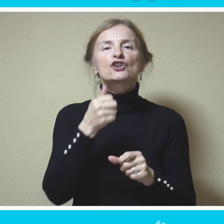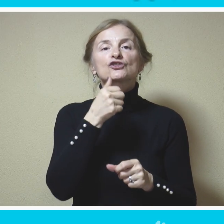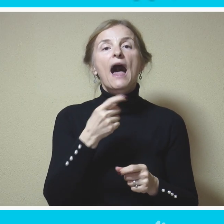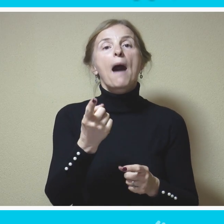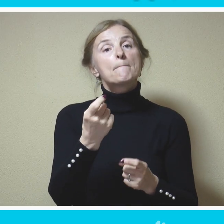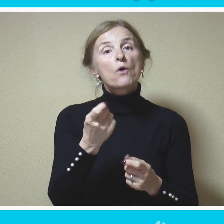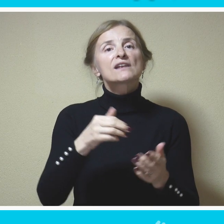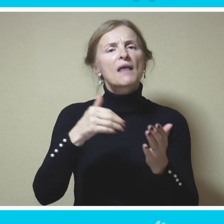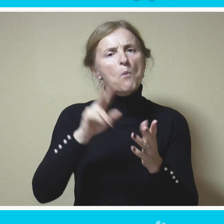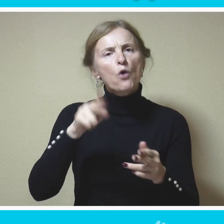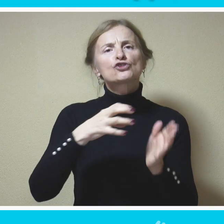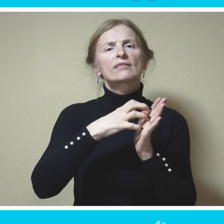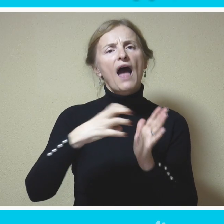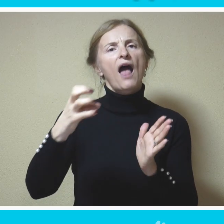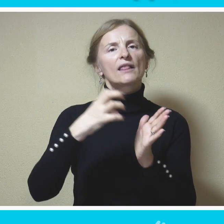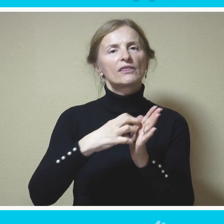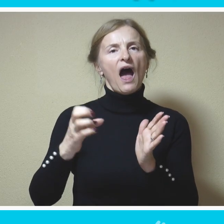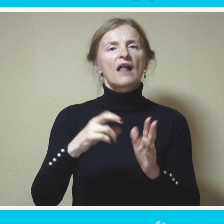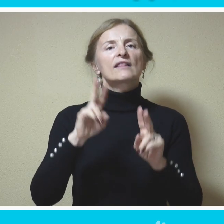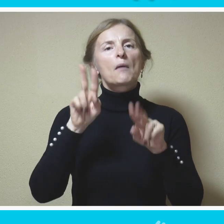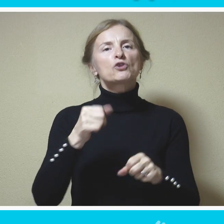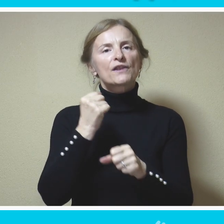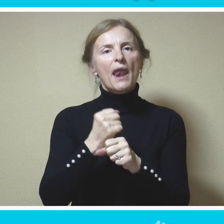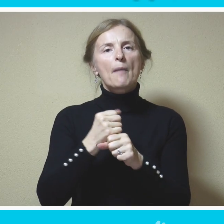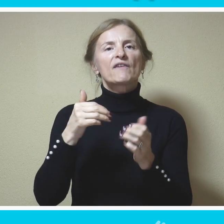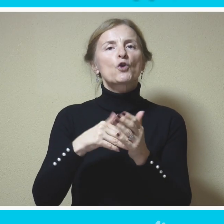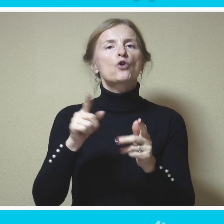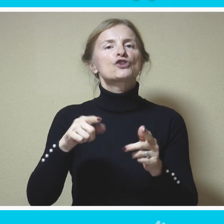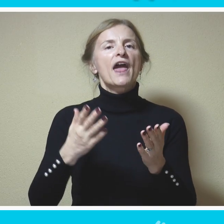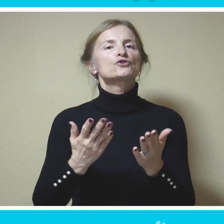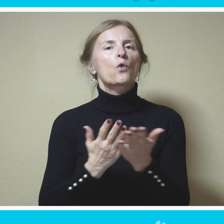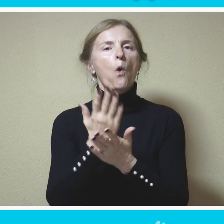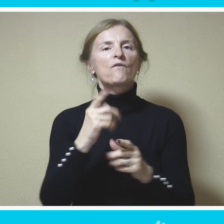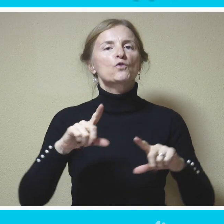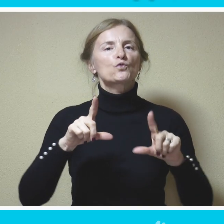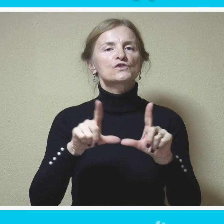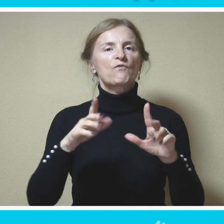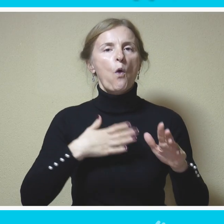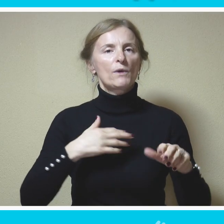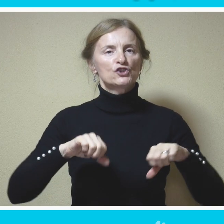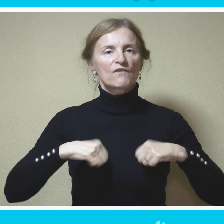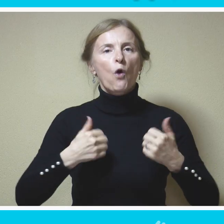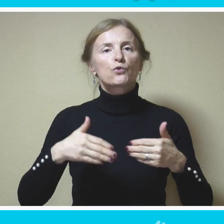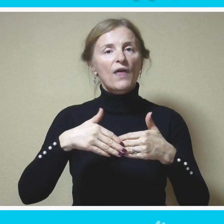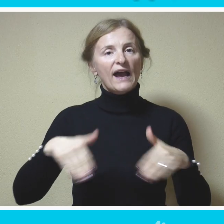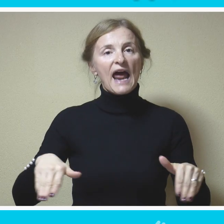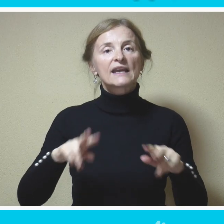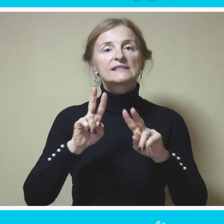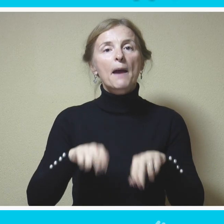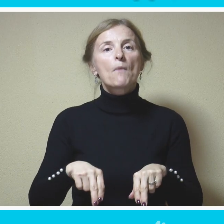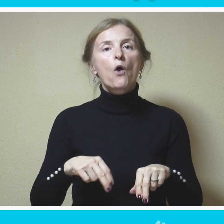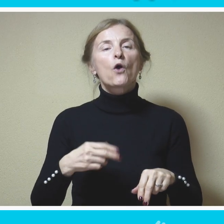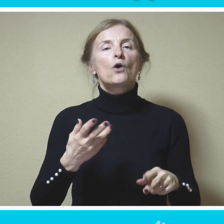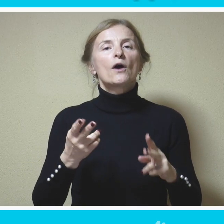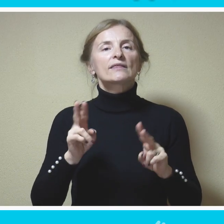i podstrek da može da ide dalje, da može da napravi još nešto u svom životu, da